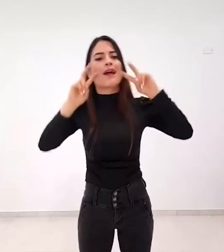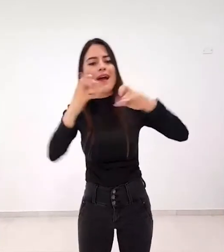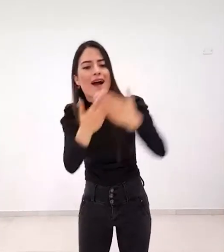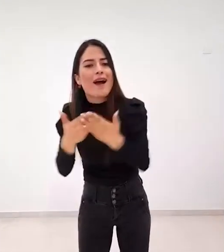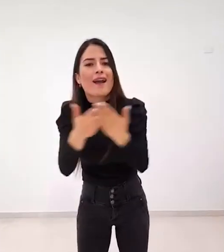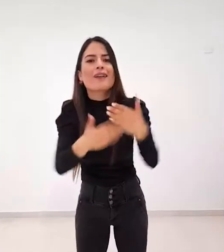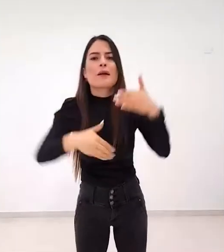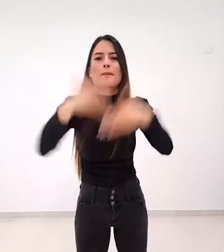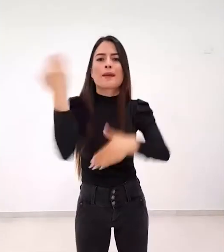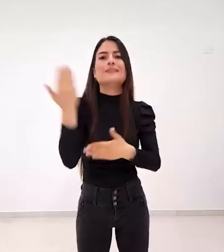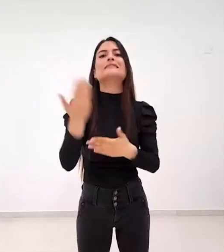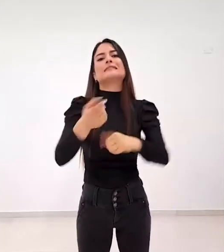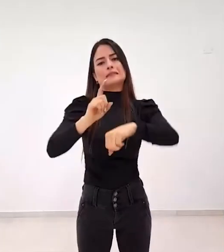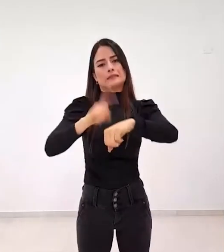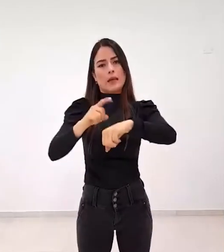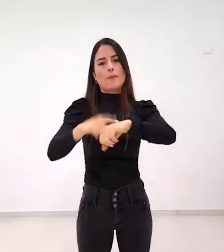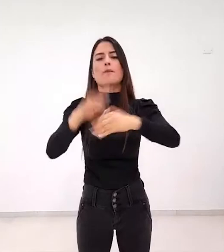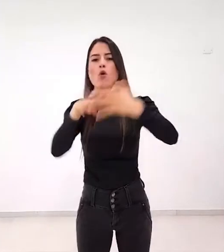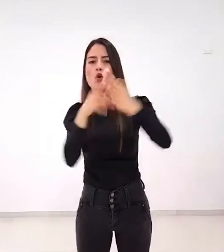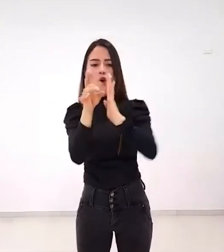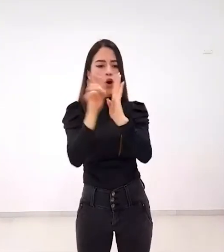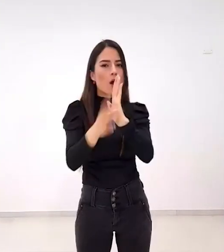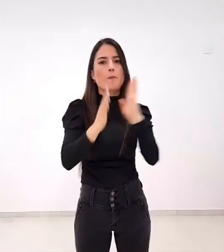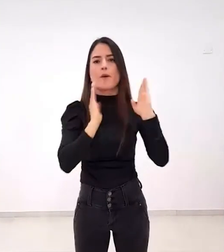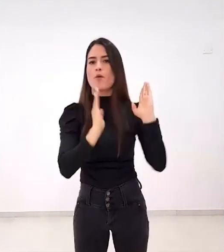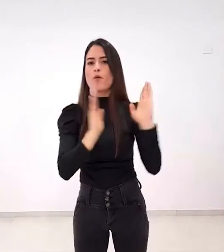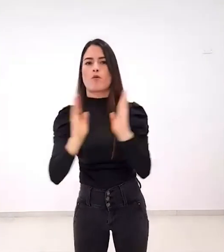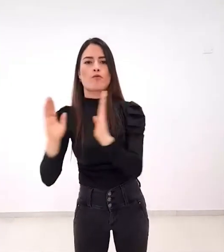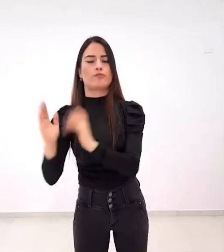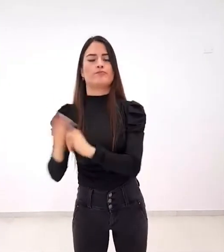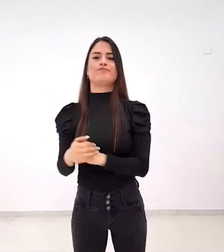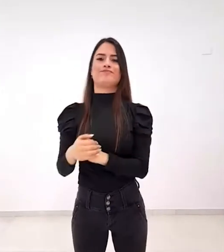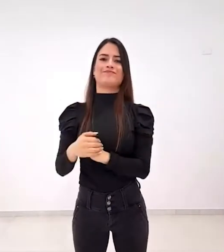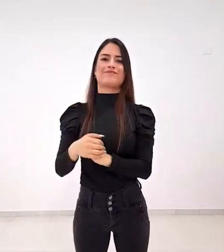es el tiempo necesario para encontrar